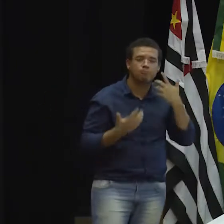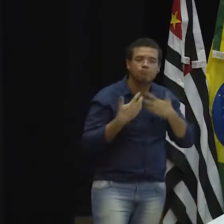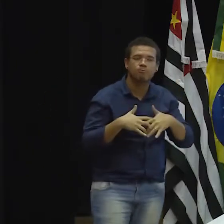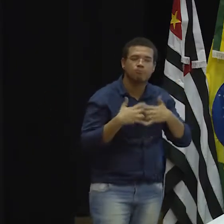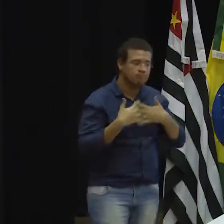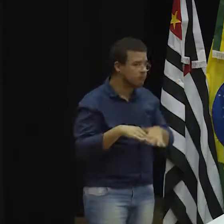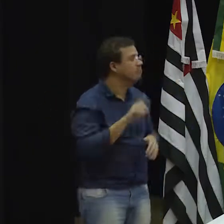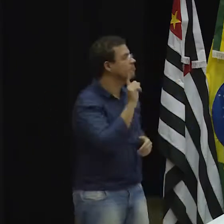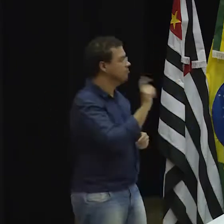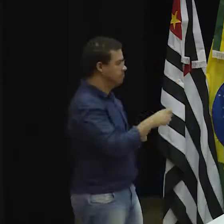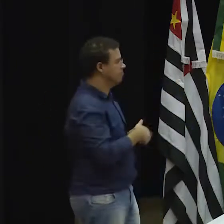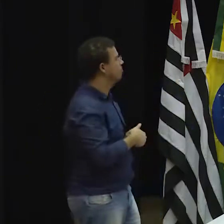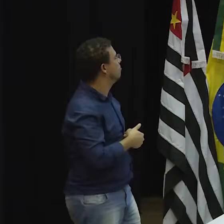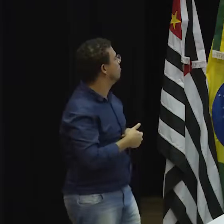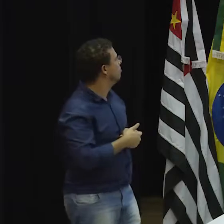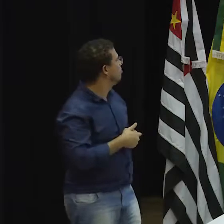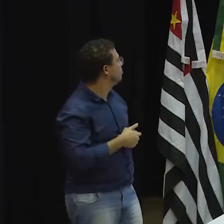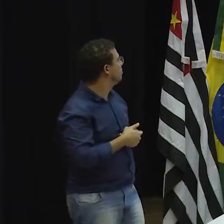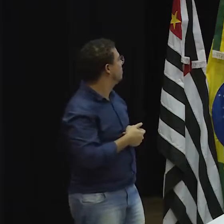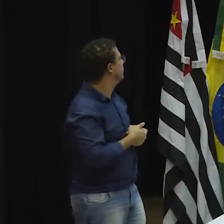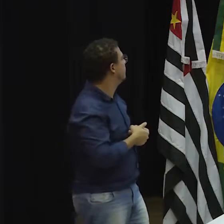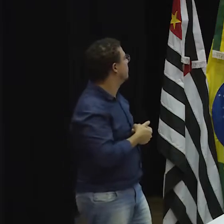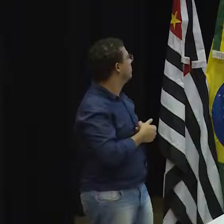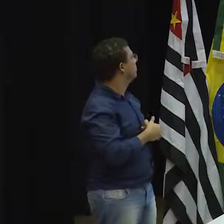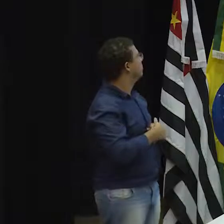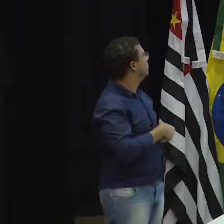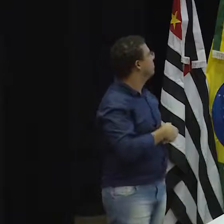desenvolvimento ou não. Então, foram essas reflexões.